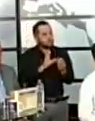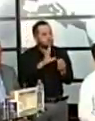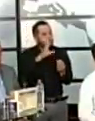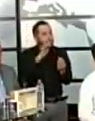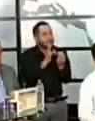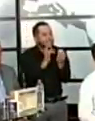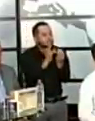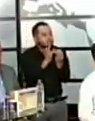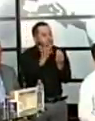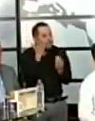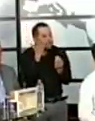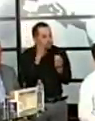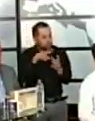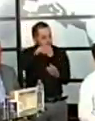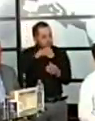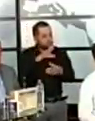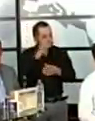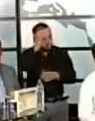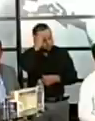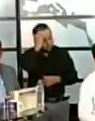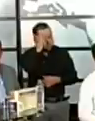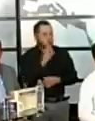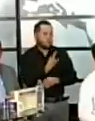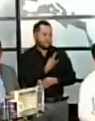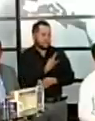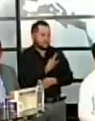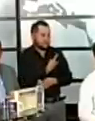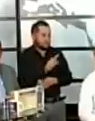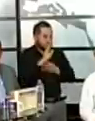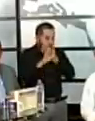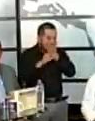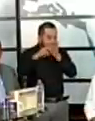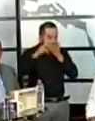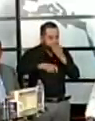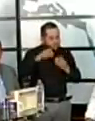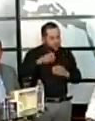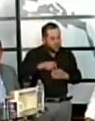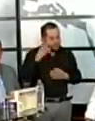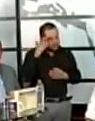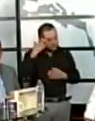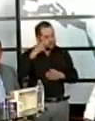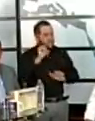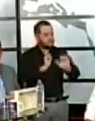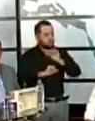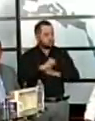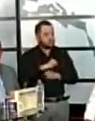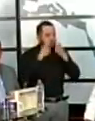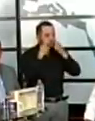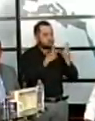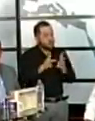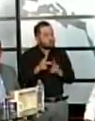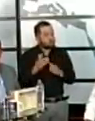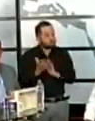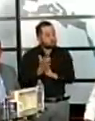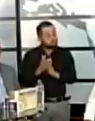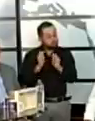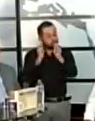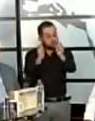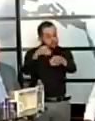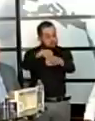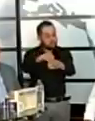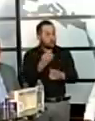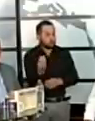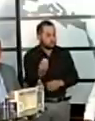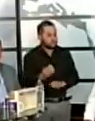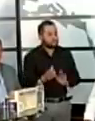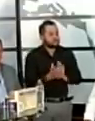Cámara, una persona que es docente universitaria, abogada litigante, defensora de derechos humanos, una mujer de muchos méritos. Bueno, cuando